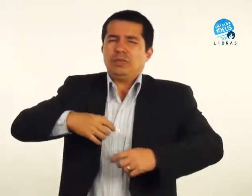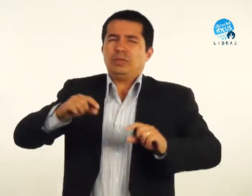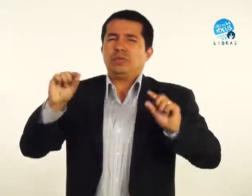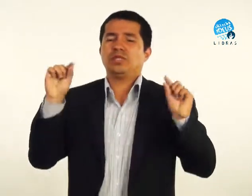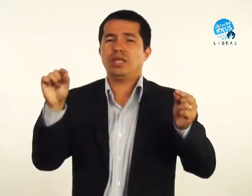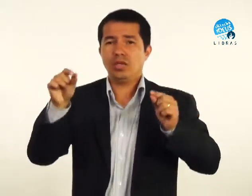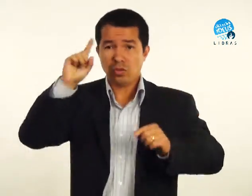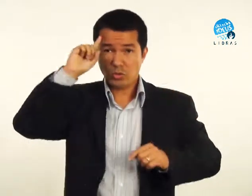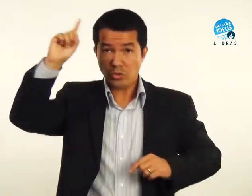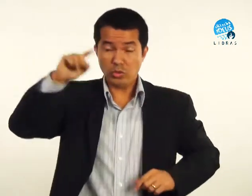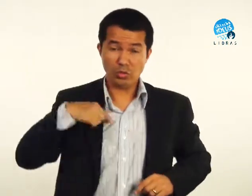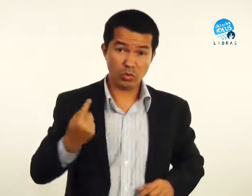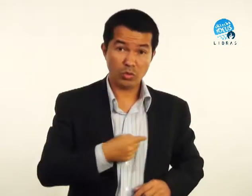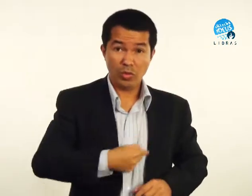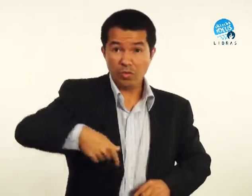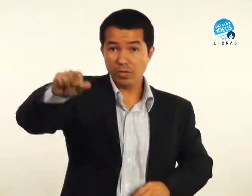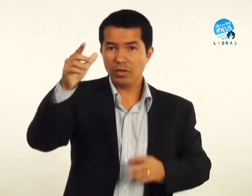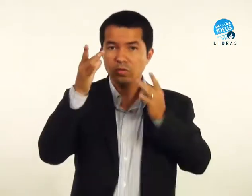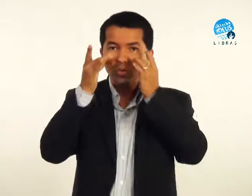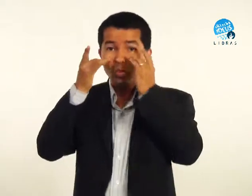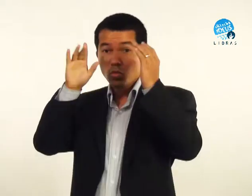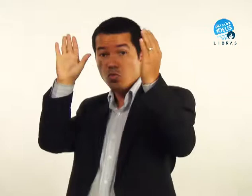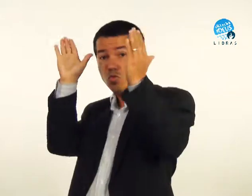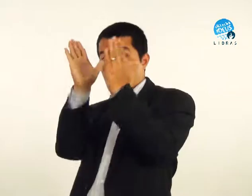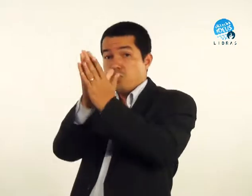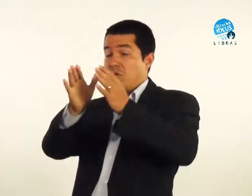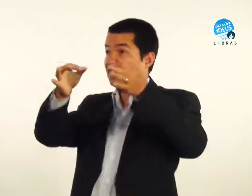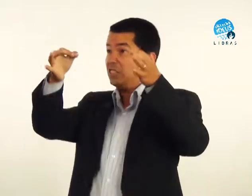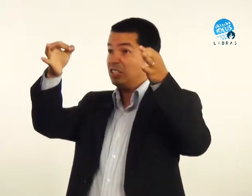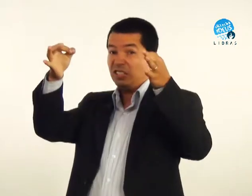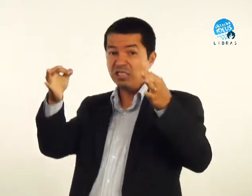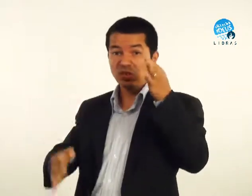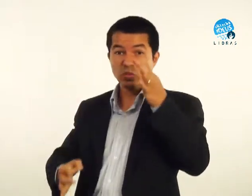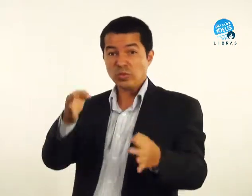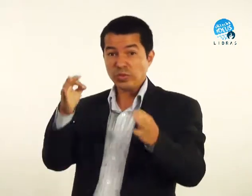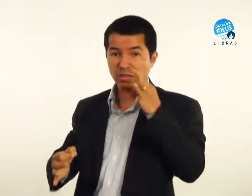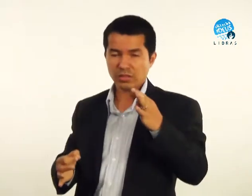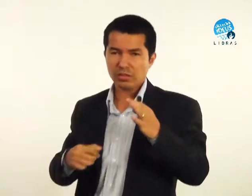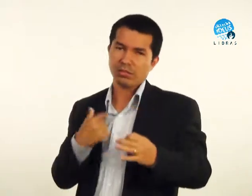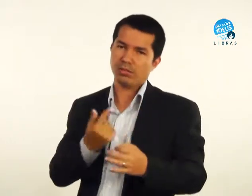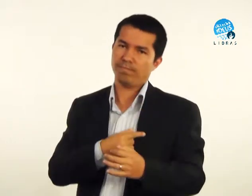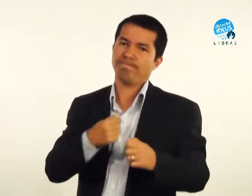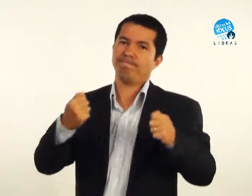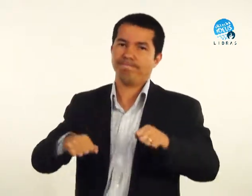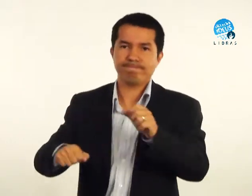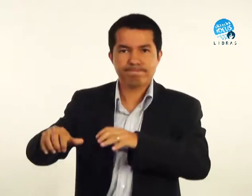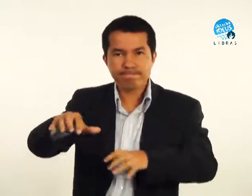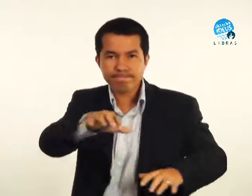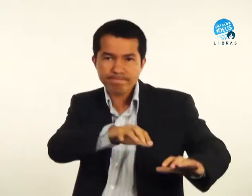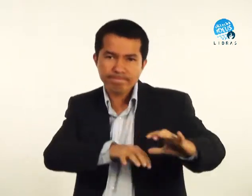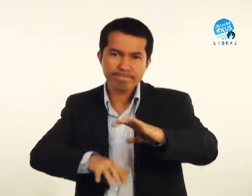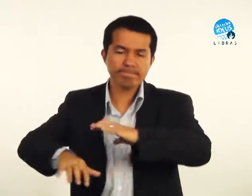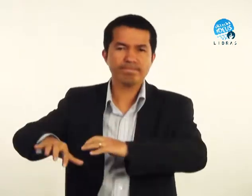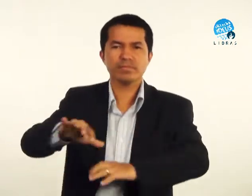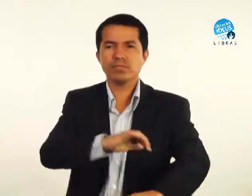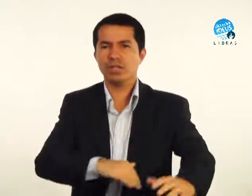que um dia a gente vai ter que comparecer diante do justo juiz que é Deus, e a gente não está preparado. E que a